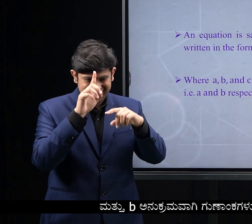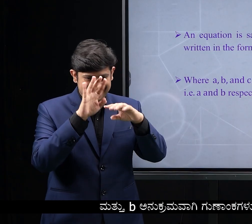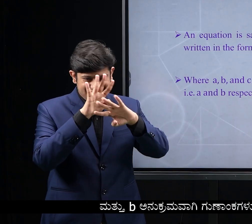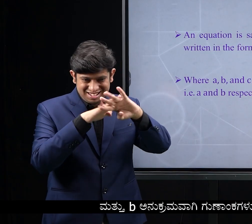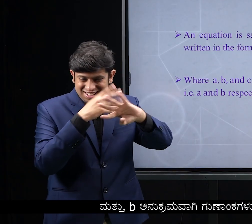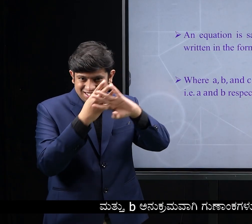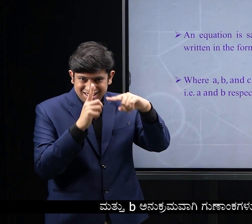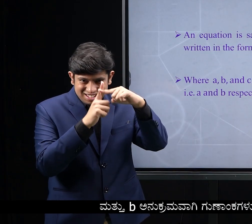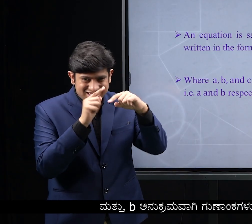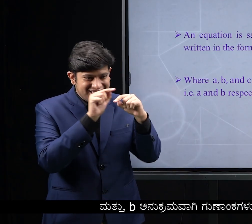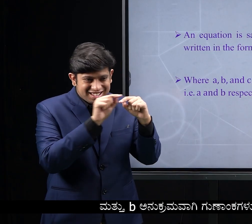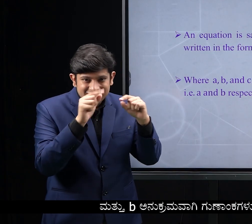ಸಮವಾಗಿರುವುದಿಲ್ಲ.